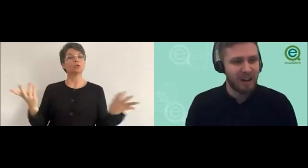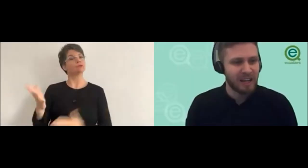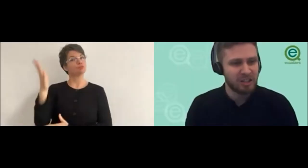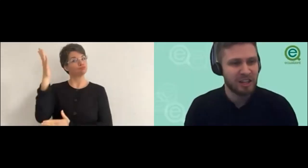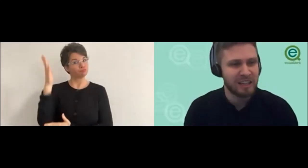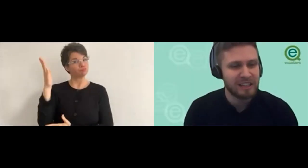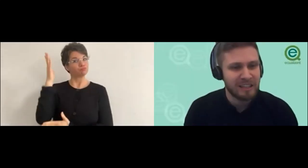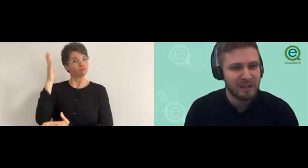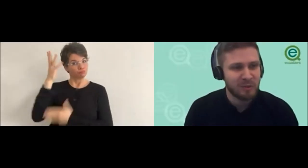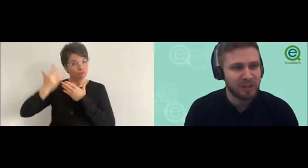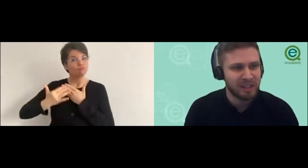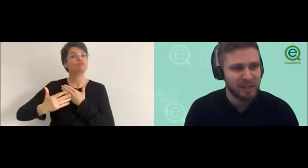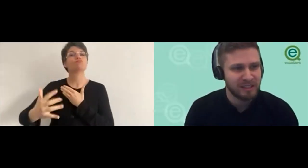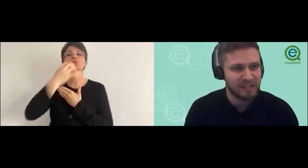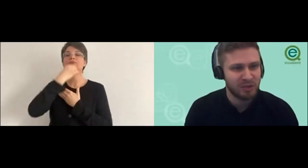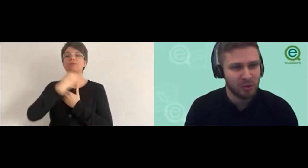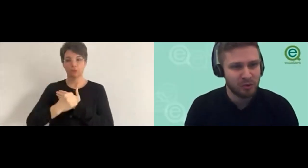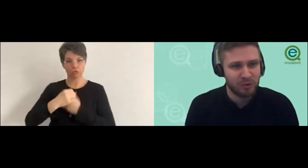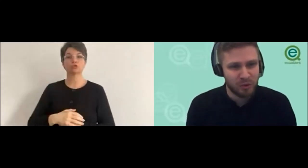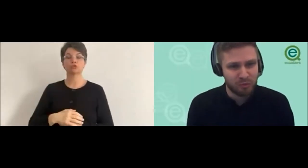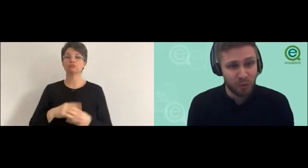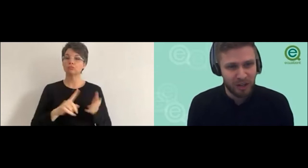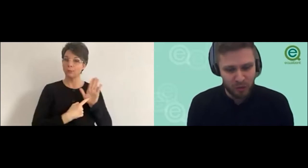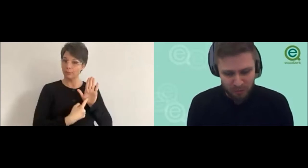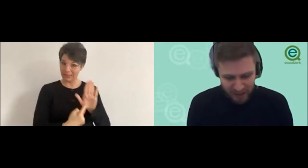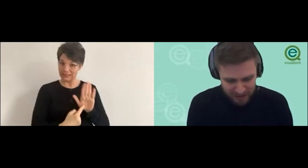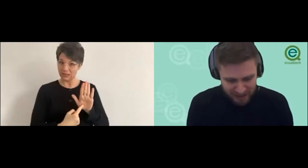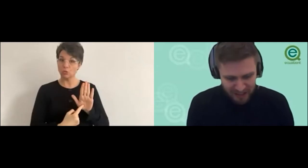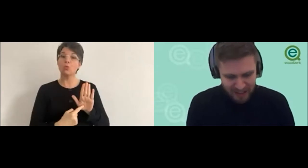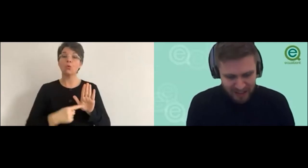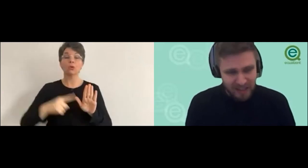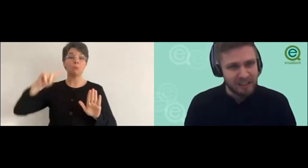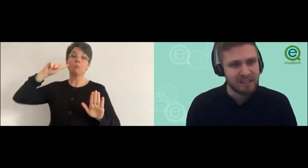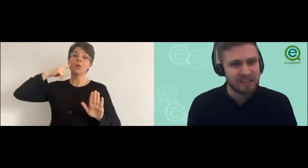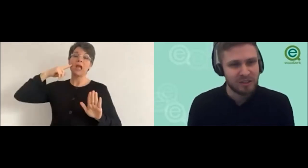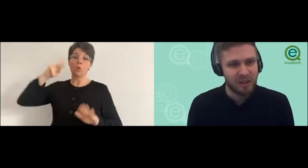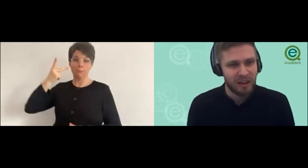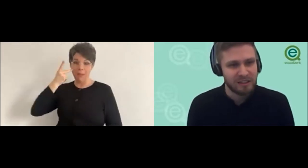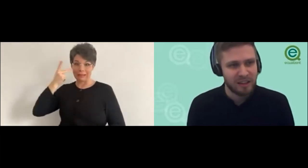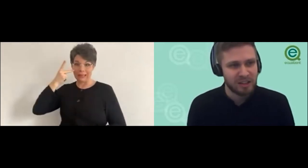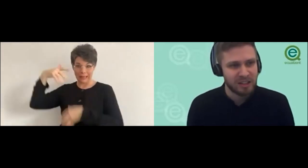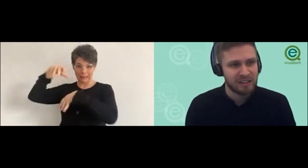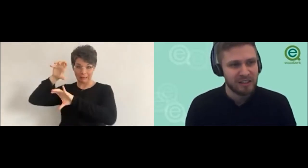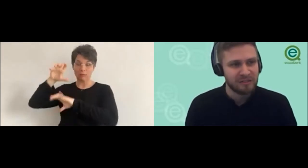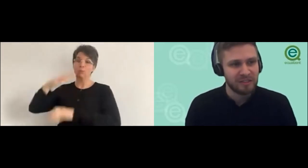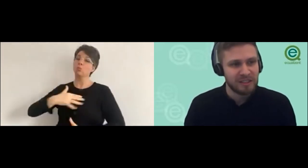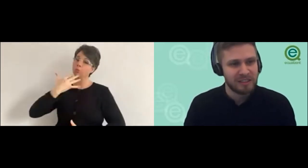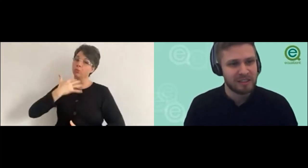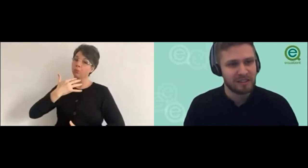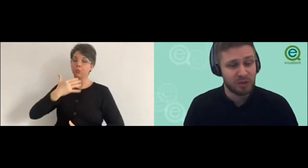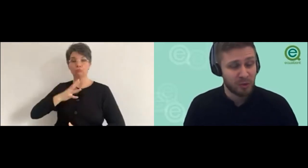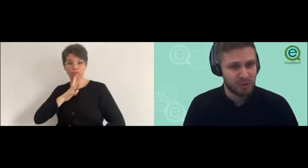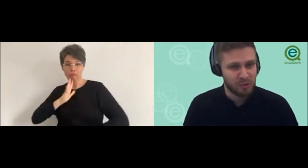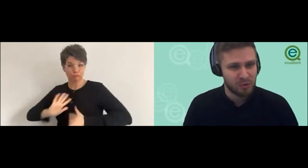werden einsteigen mit einer Präsentation von Monika und Patti, indem sie zuerst darstellen, wie sieht